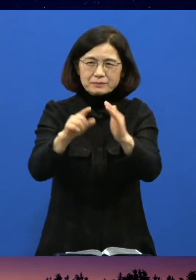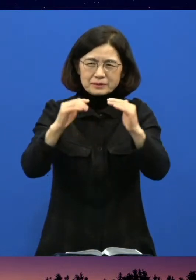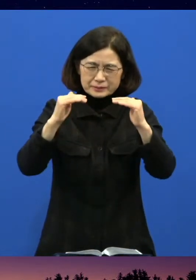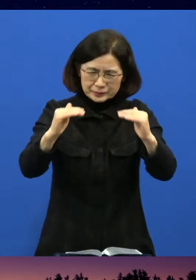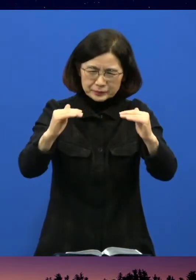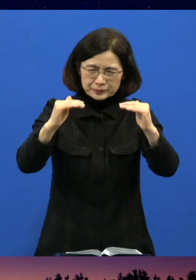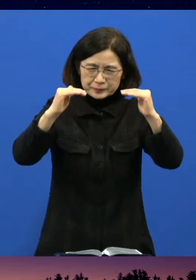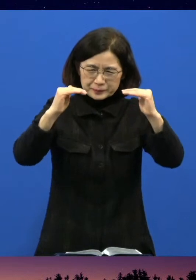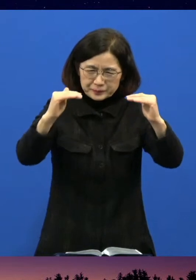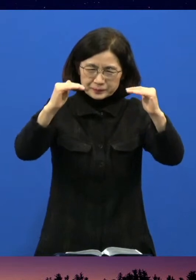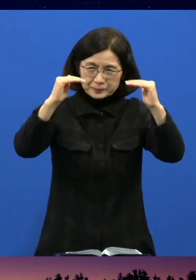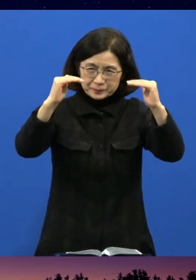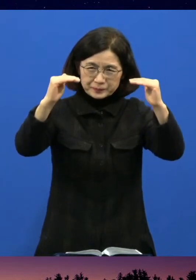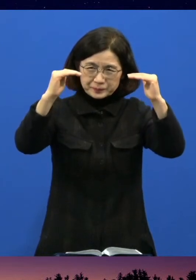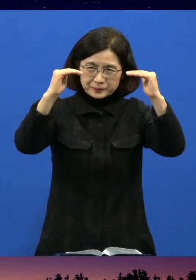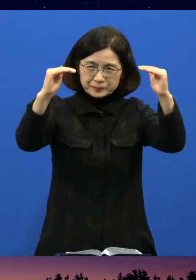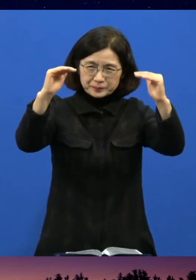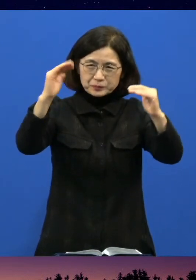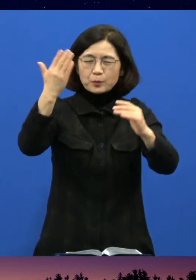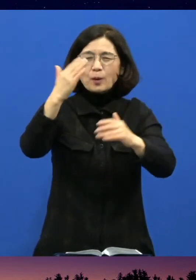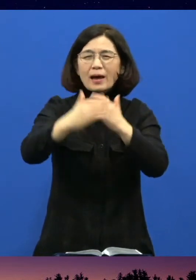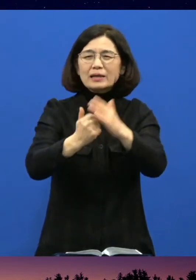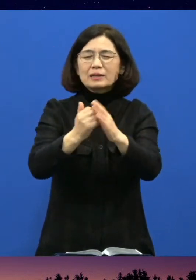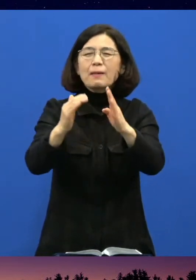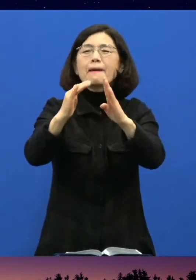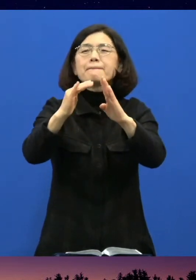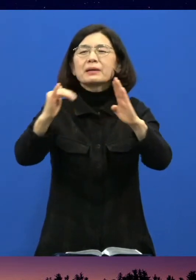하나님의 백성으로 완성되어져 가는.